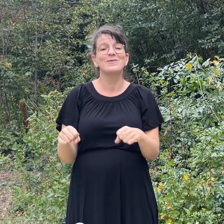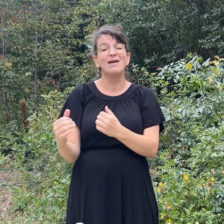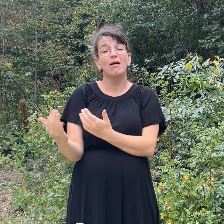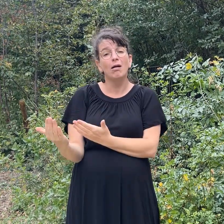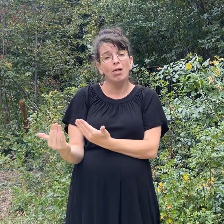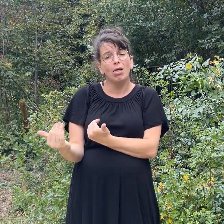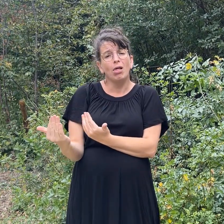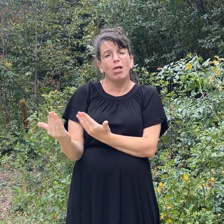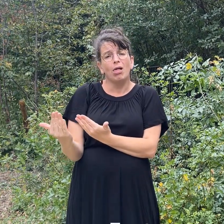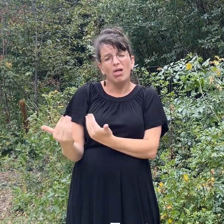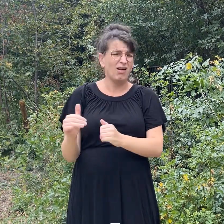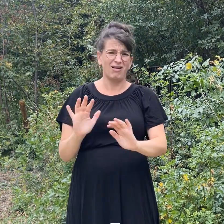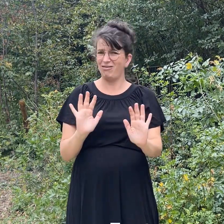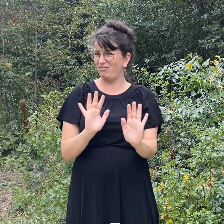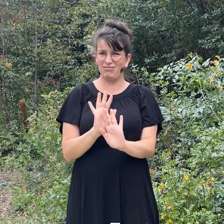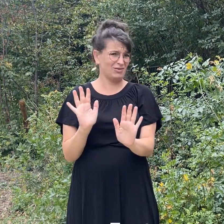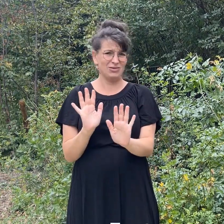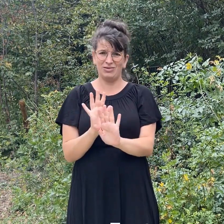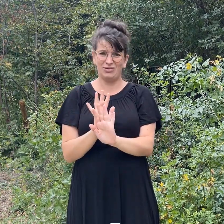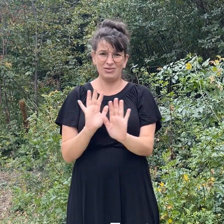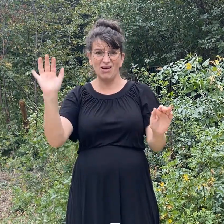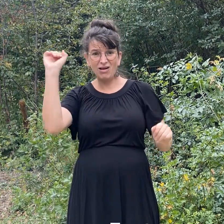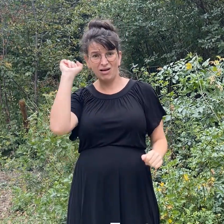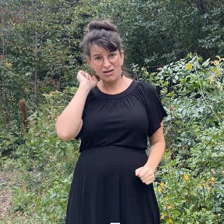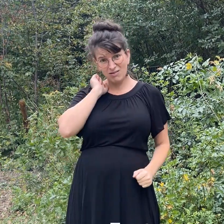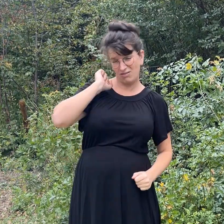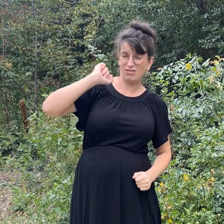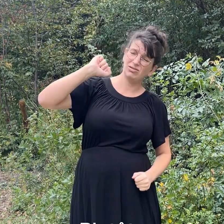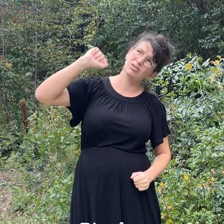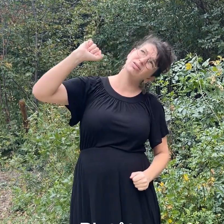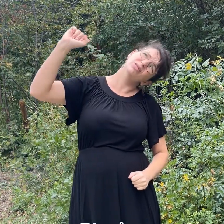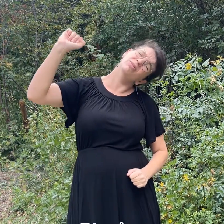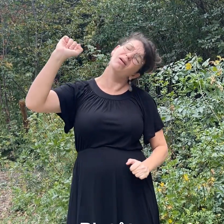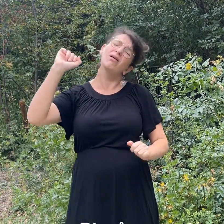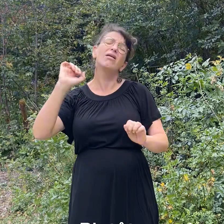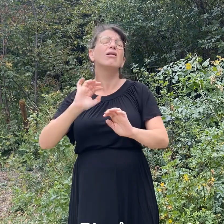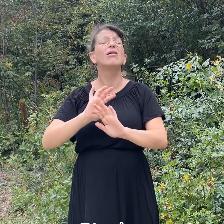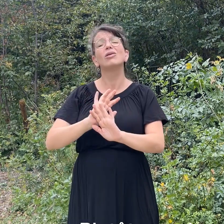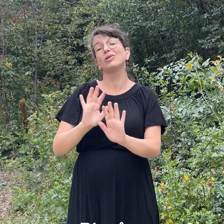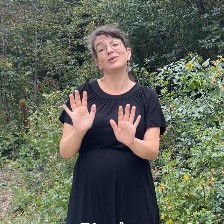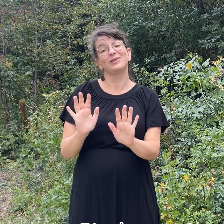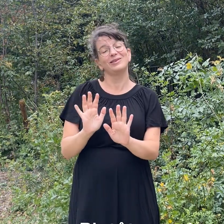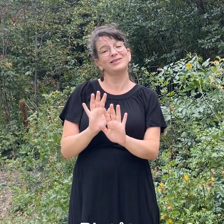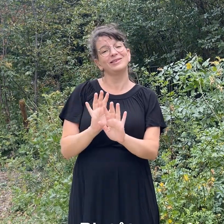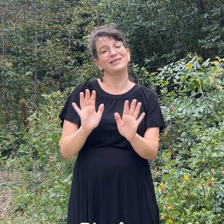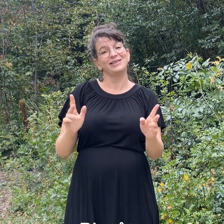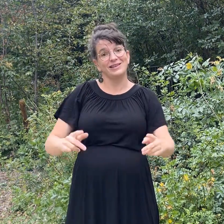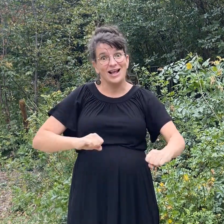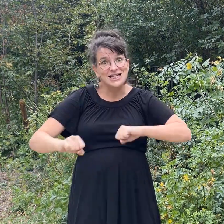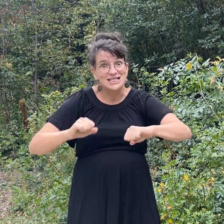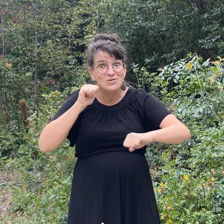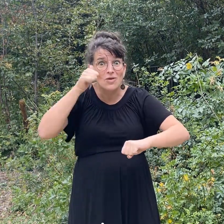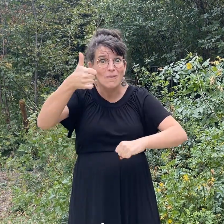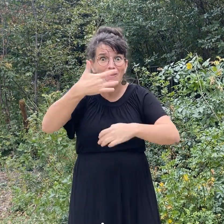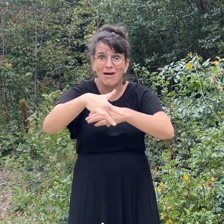heureux, faut pas attendre, plutôt que de se pendre, agissons tant